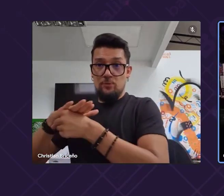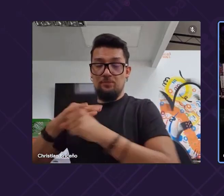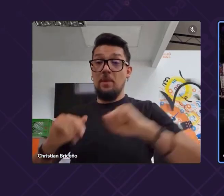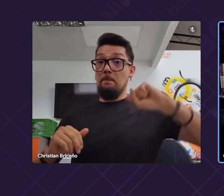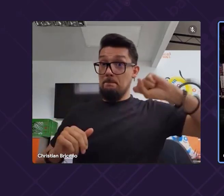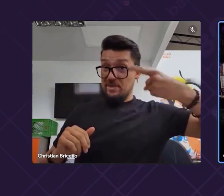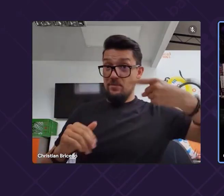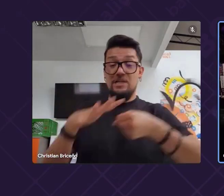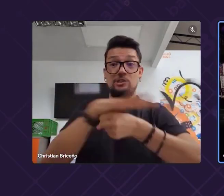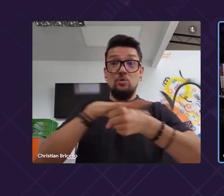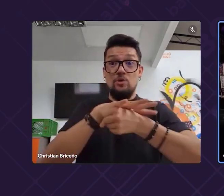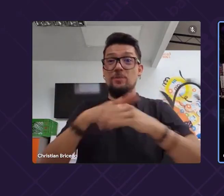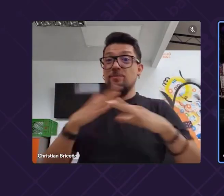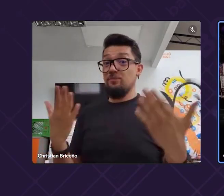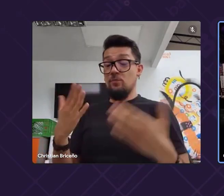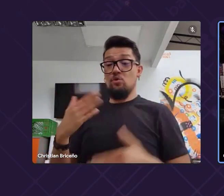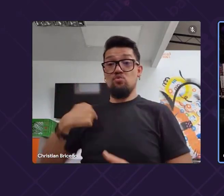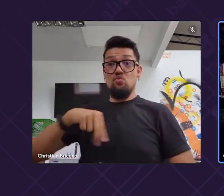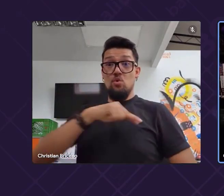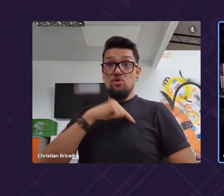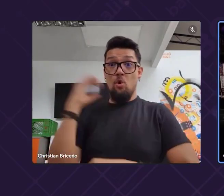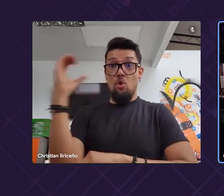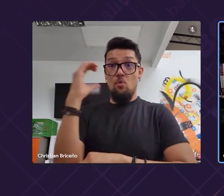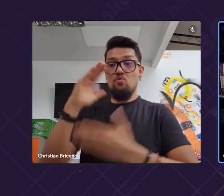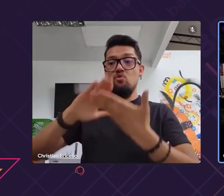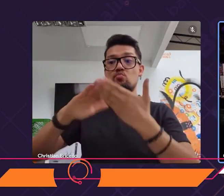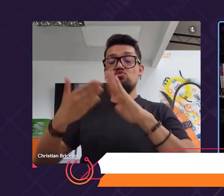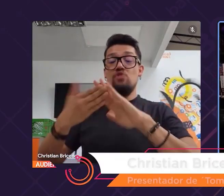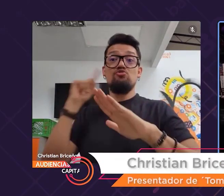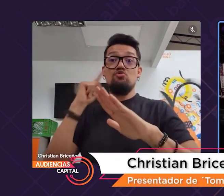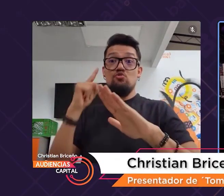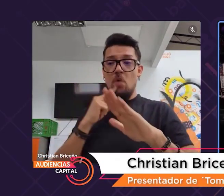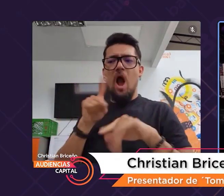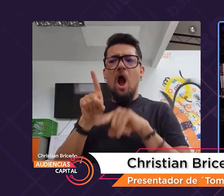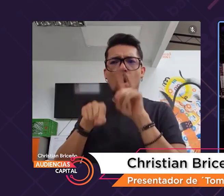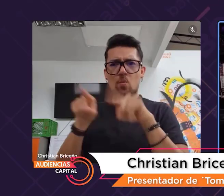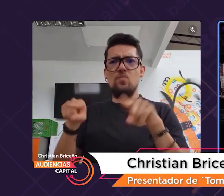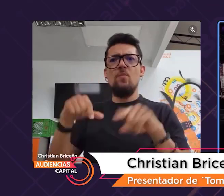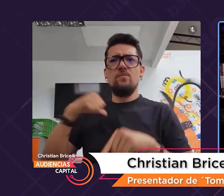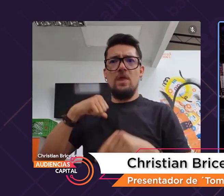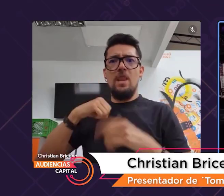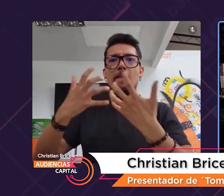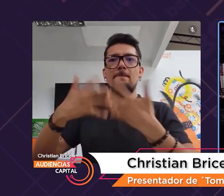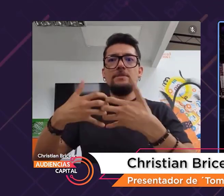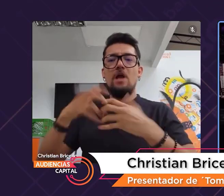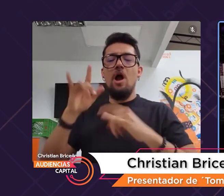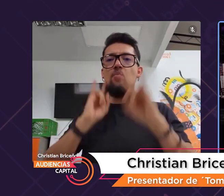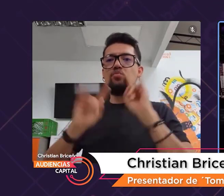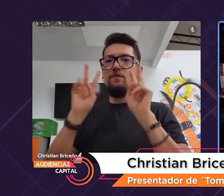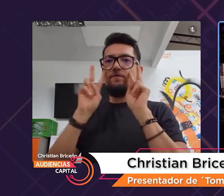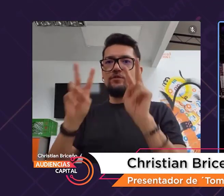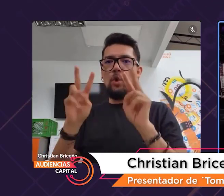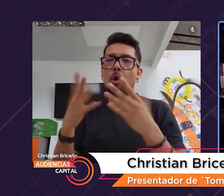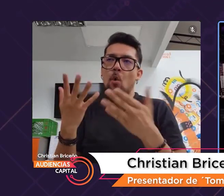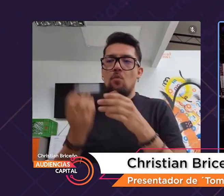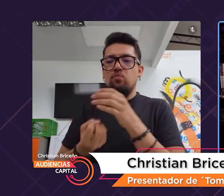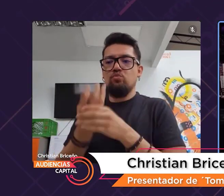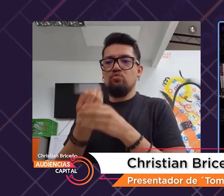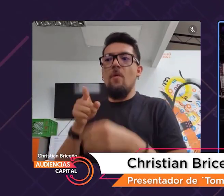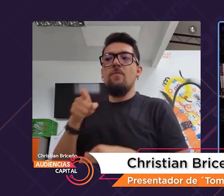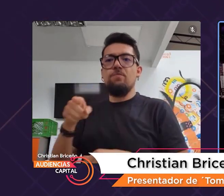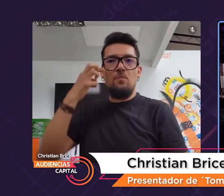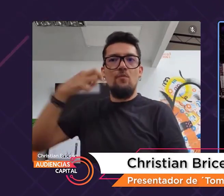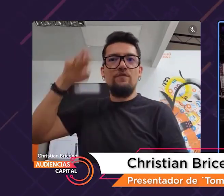Bueno, nos encontramos, digamos que con dos situaciones. La primera situación es que la comunidad sorda aquí en Colombia, pues